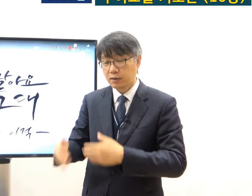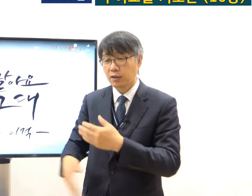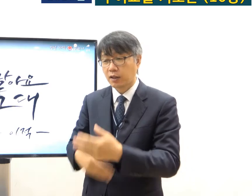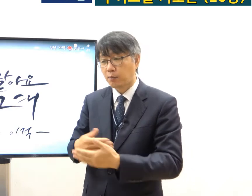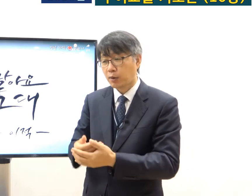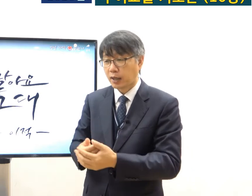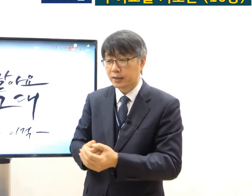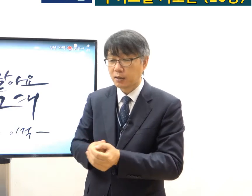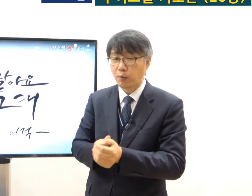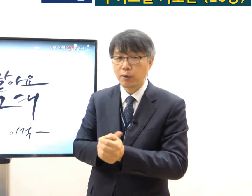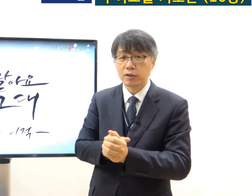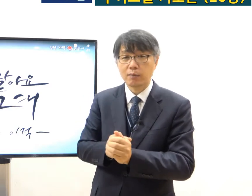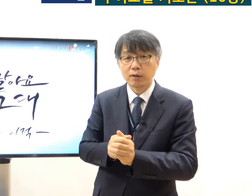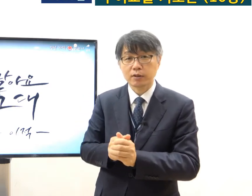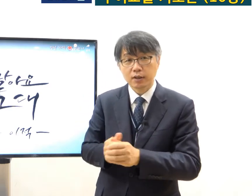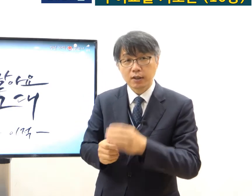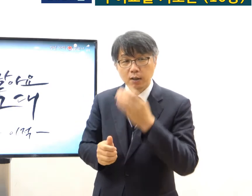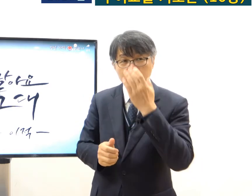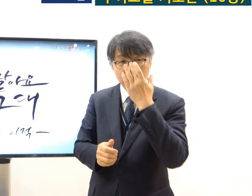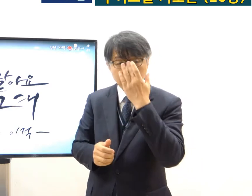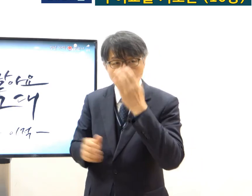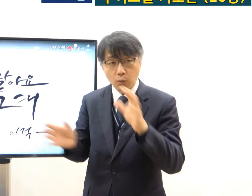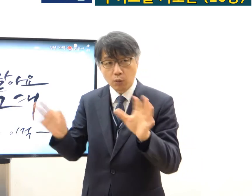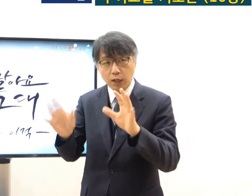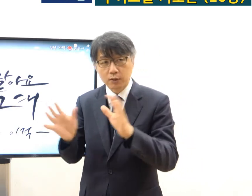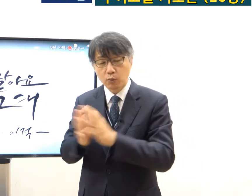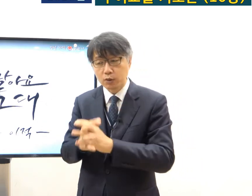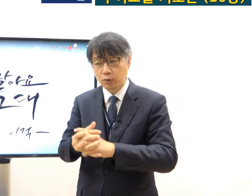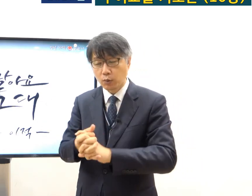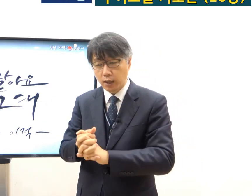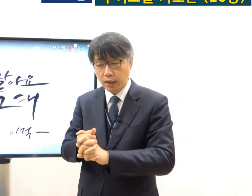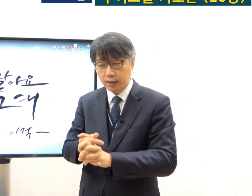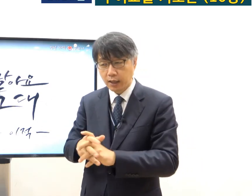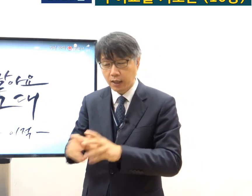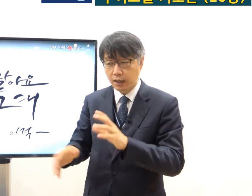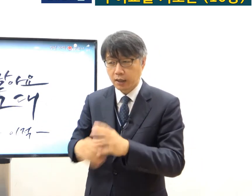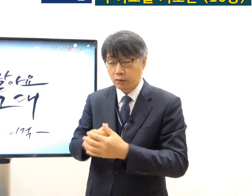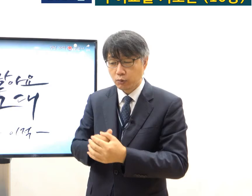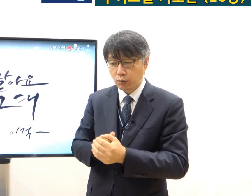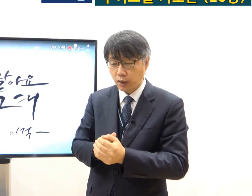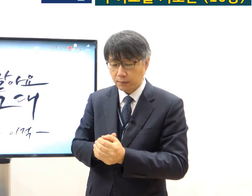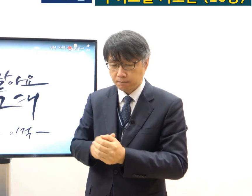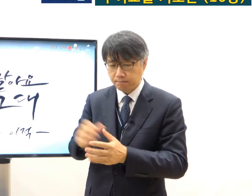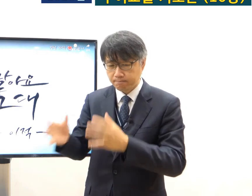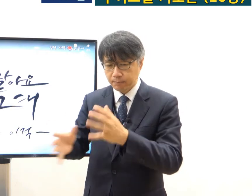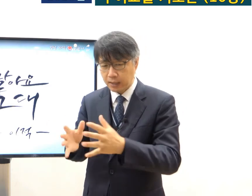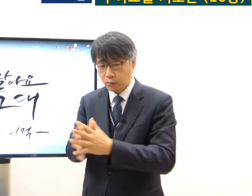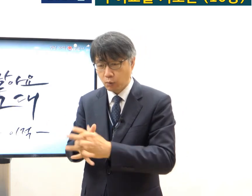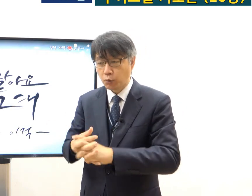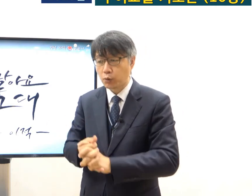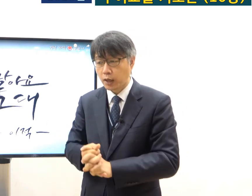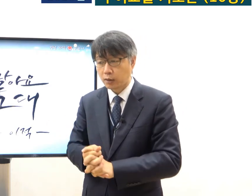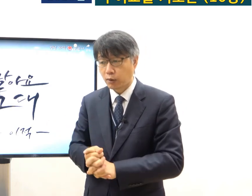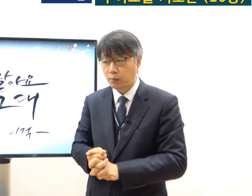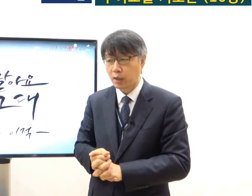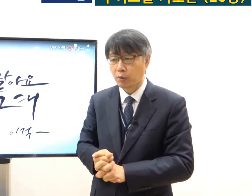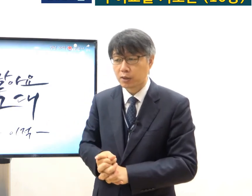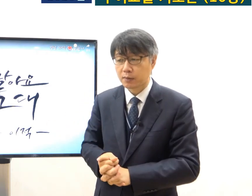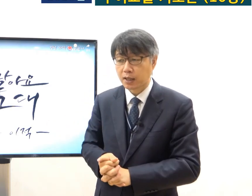천천히 한번 가사를 보면서 한번 해볼 테니까 그걸 가지고 이제 노래할 때 수호 노래 할 때 조금 조정해가지고 한번 해보겠습니다.